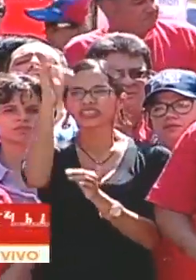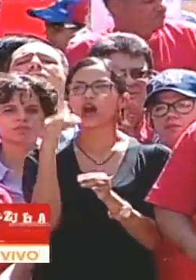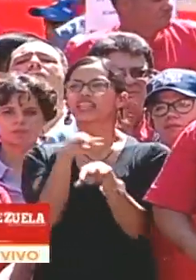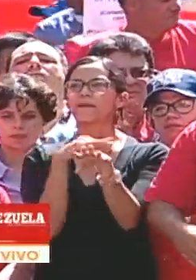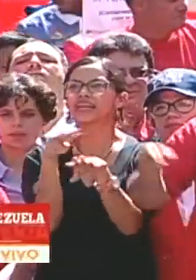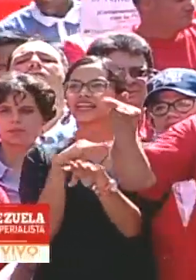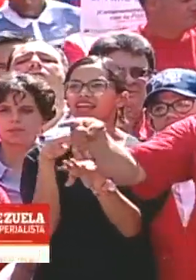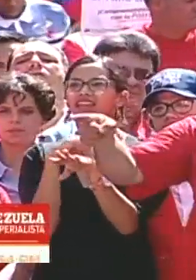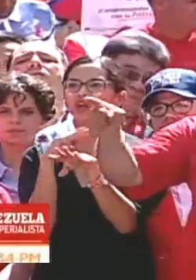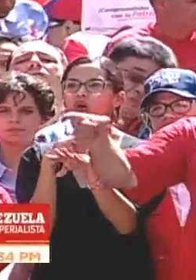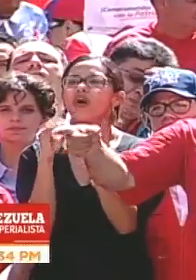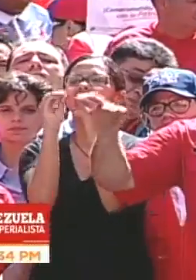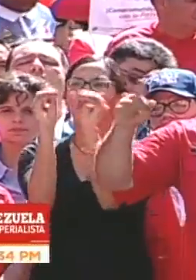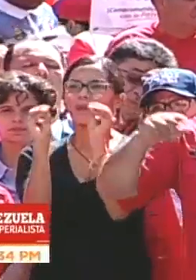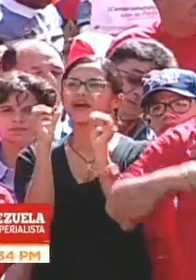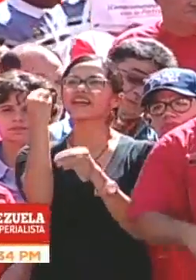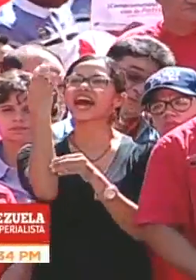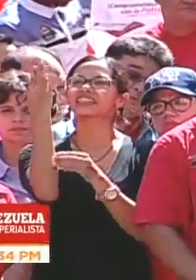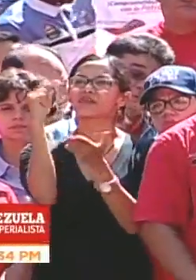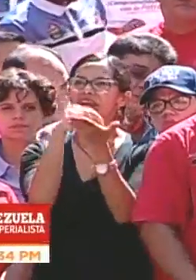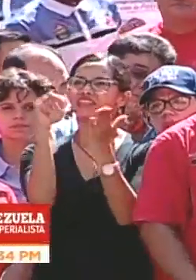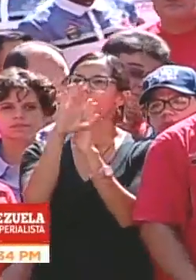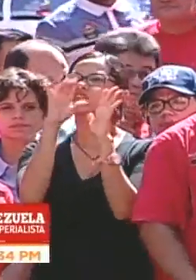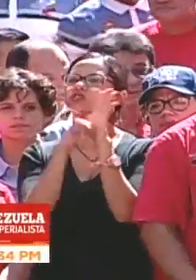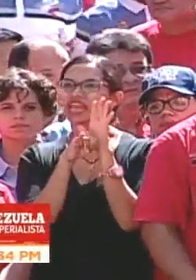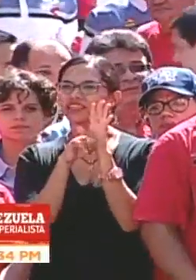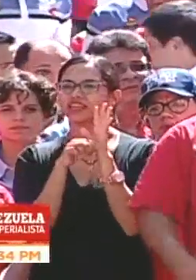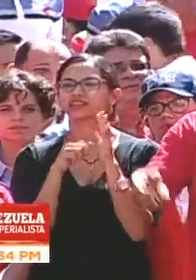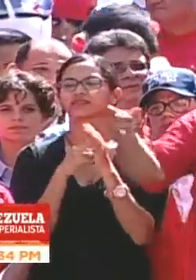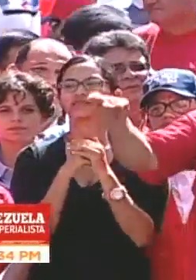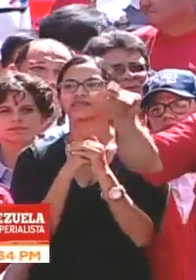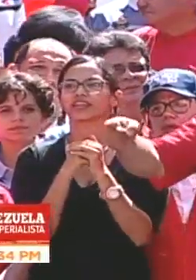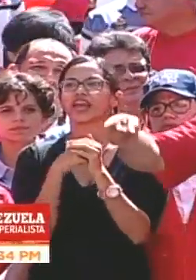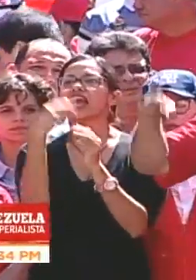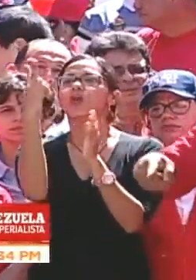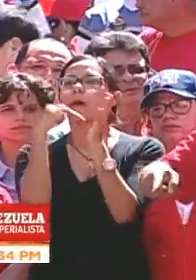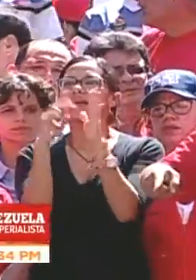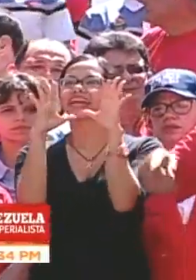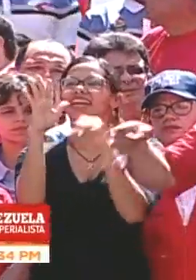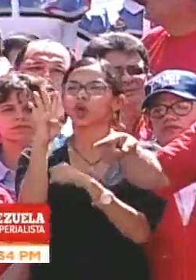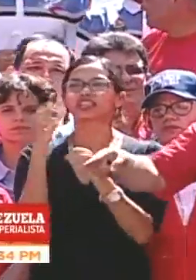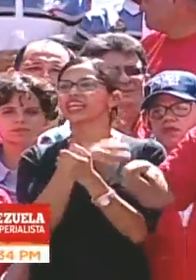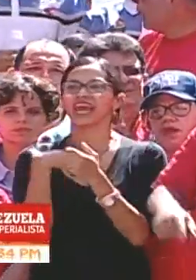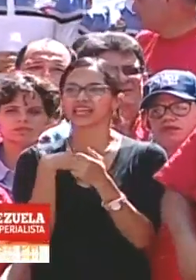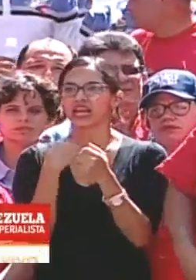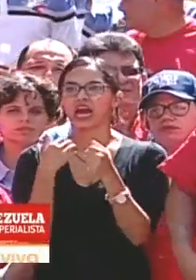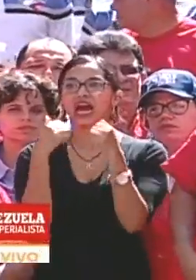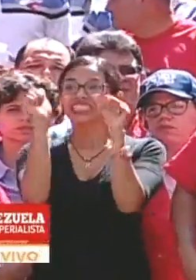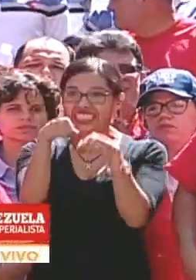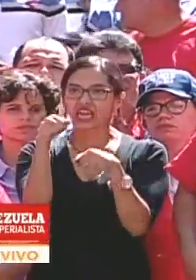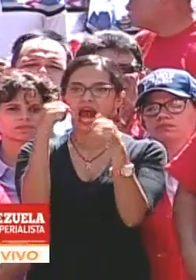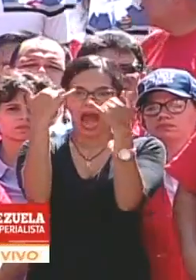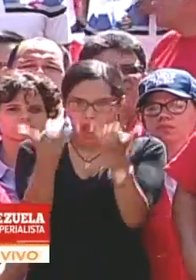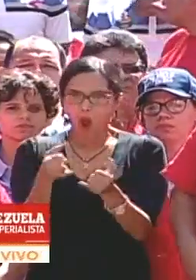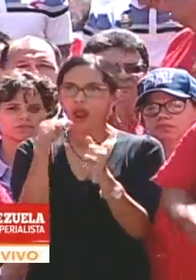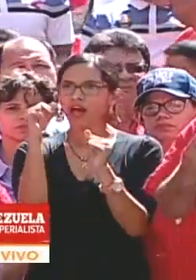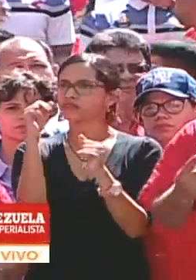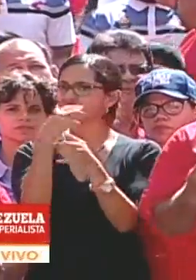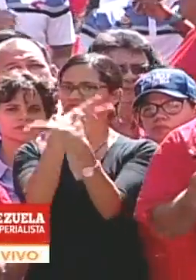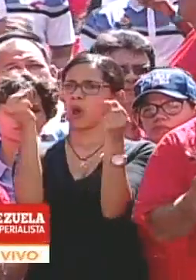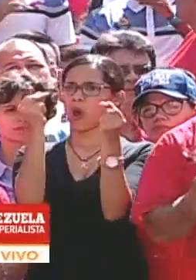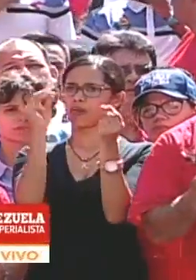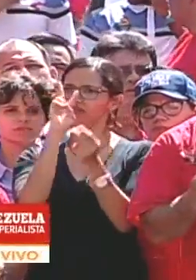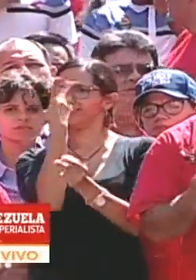Ministros y convoque una Asamblea Nacional Constituyente. En el 2014 querían, ahora no quieren.